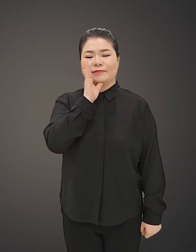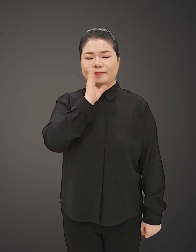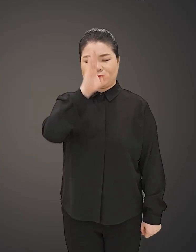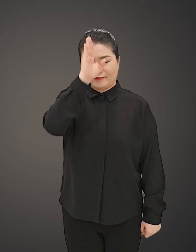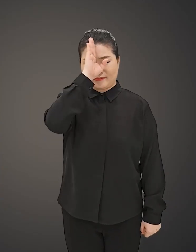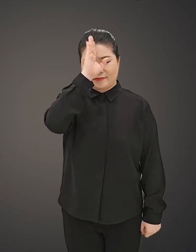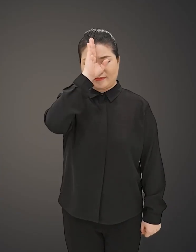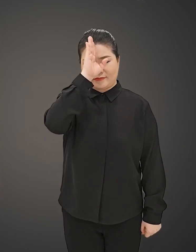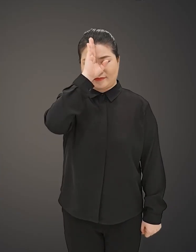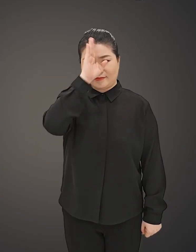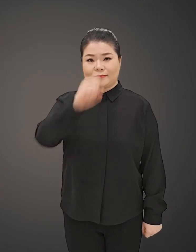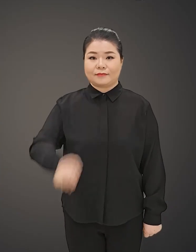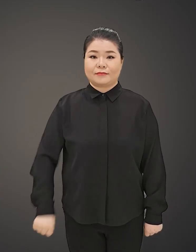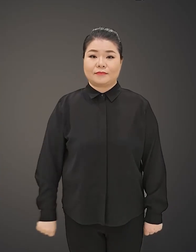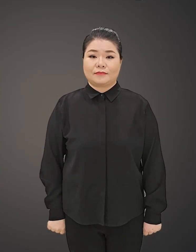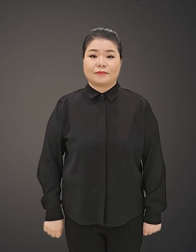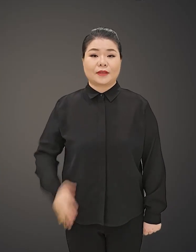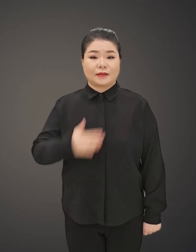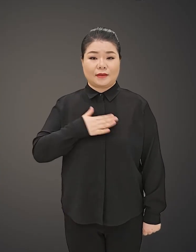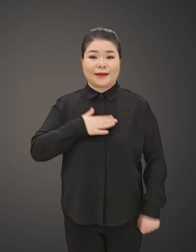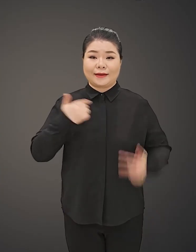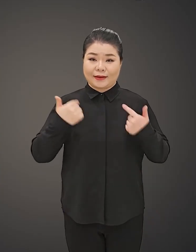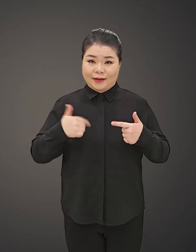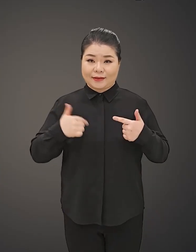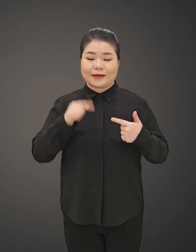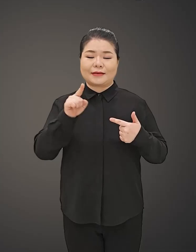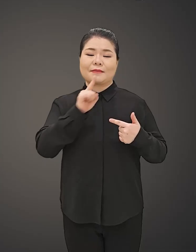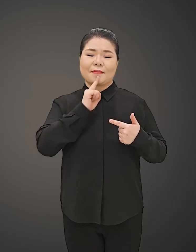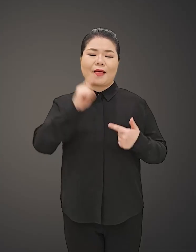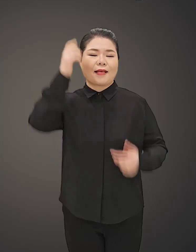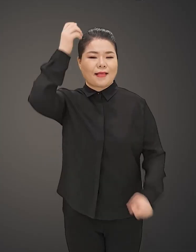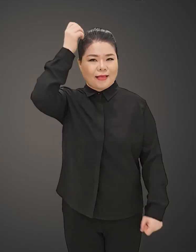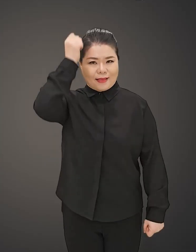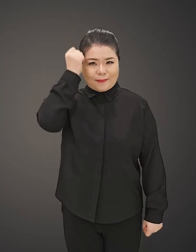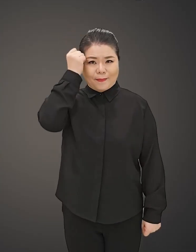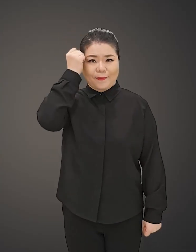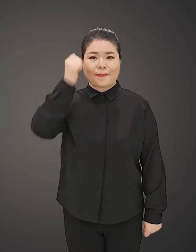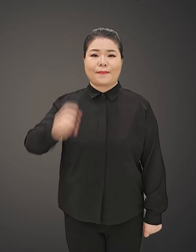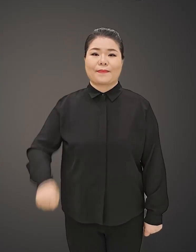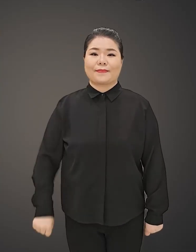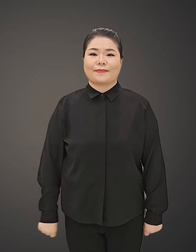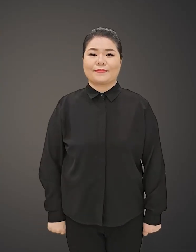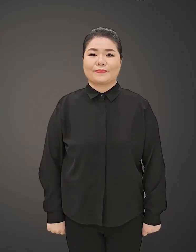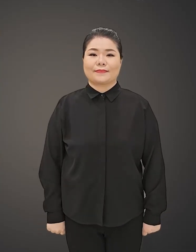한다. 나는 그 말을 언제나 기억한다.